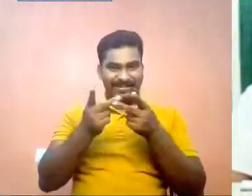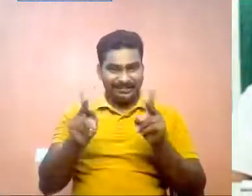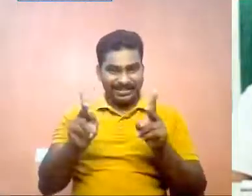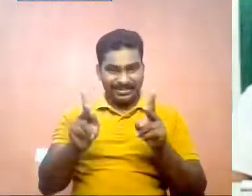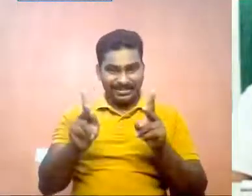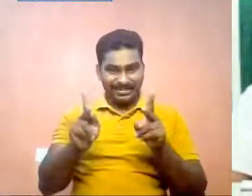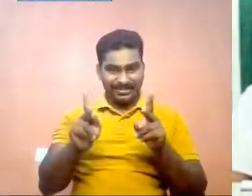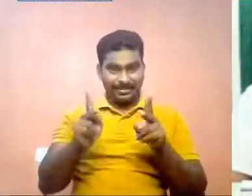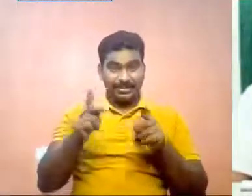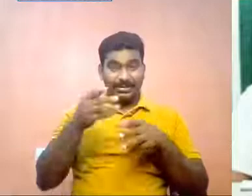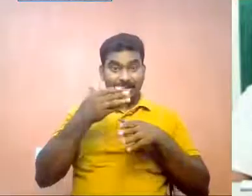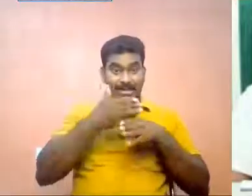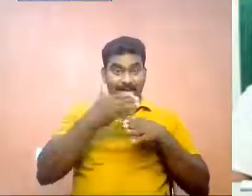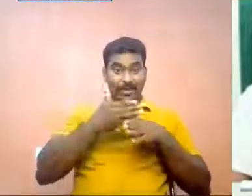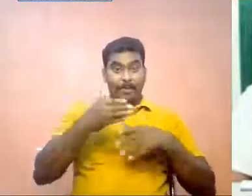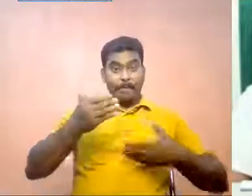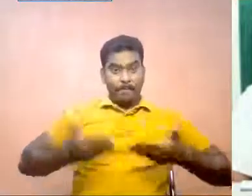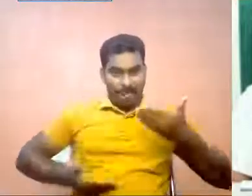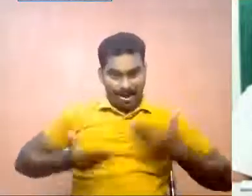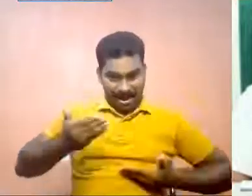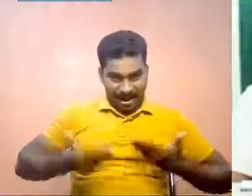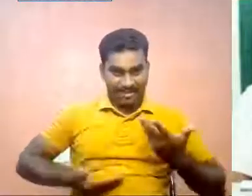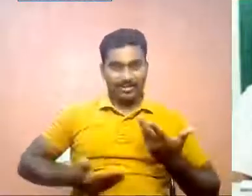ഹിന്ദി, ഒറിയ, ബംഗാളി ഭാഷകളിൽ